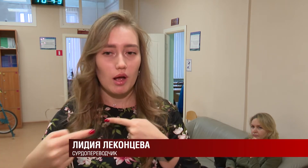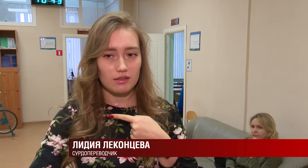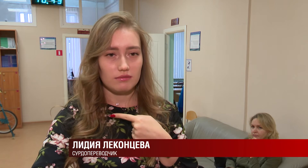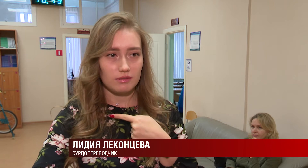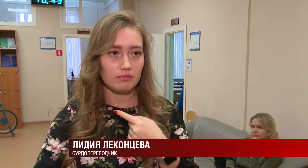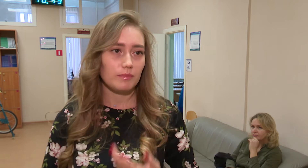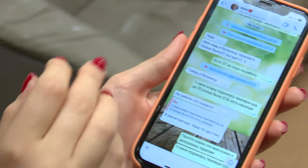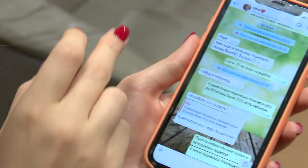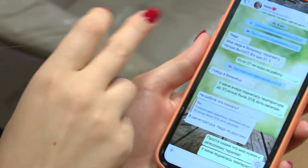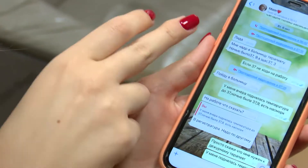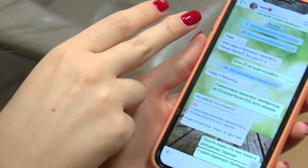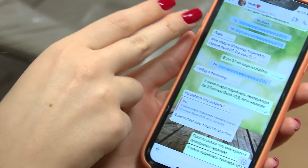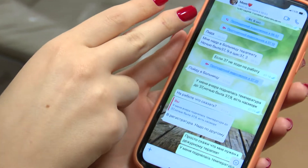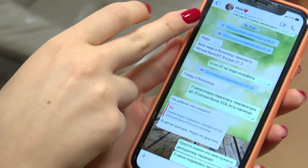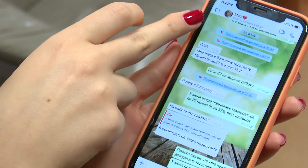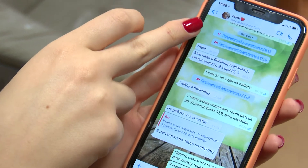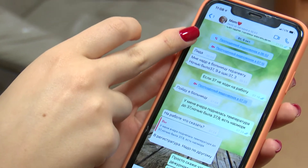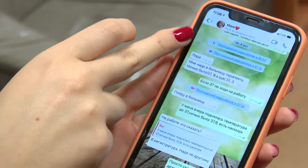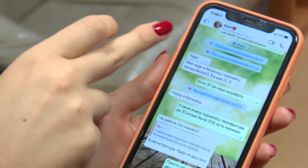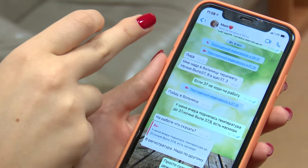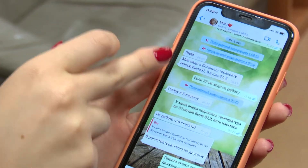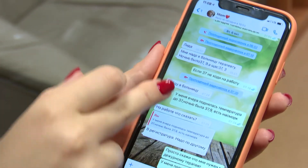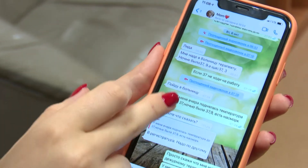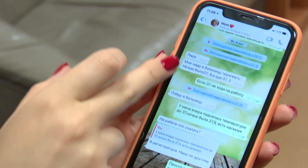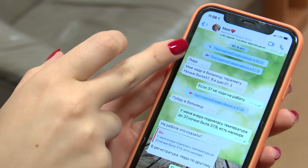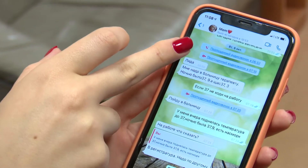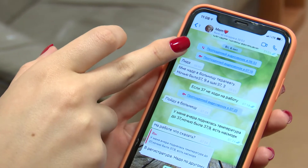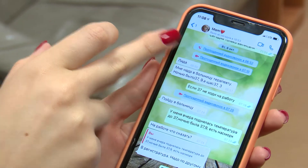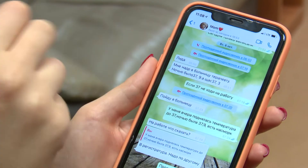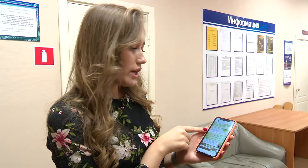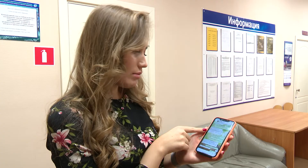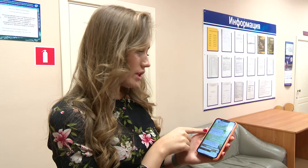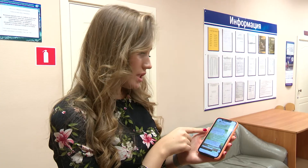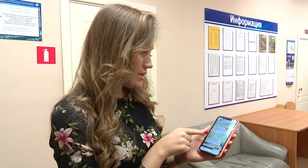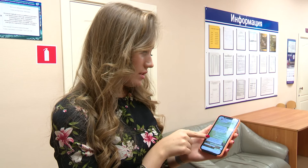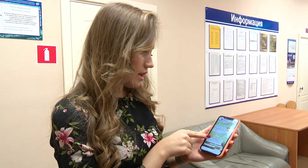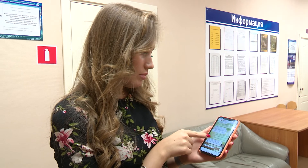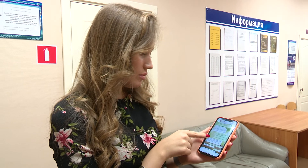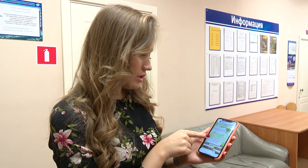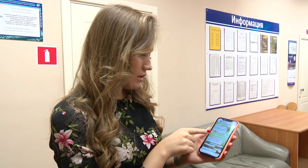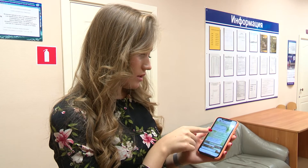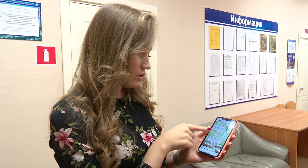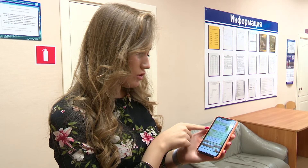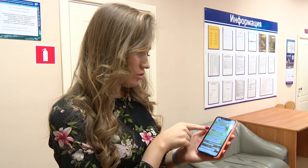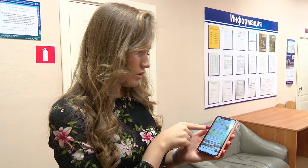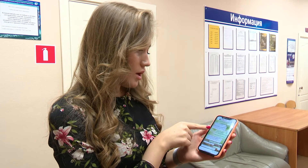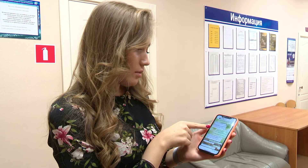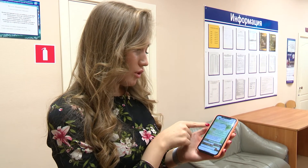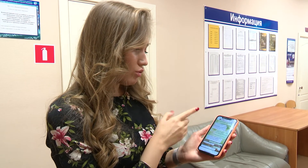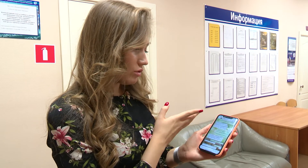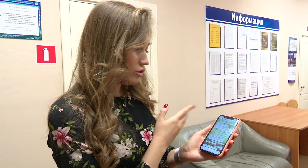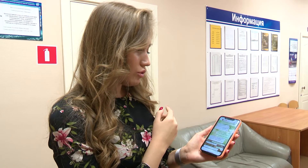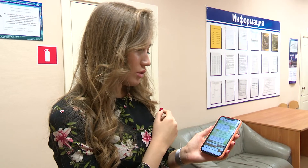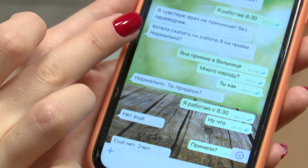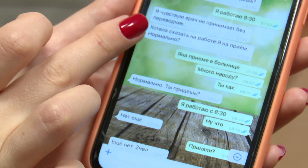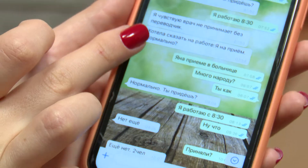расстояние показываем. Сопровождение глухих в больнице теперь под запретом, поэтому вся помощь через смартфоны. Сурдопереводчики звонят